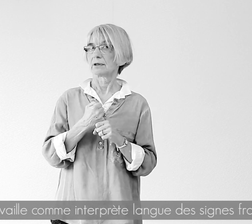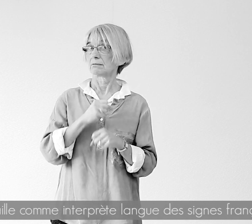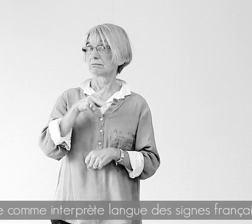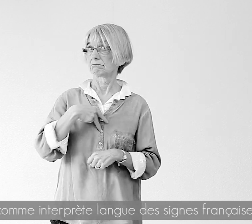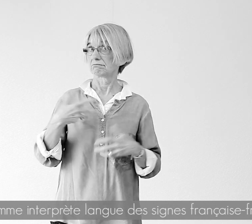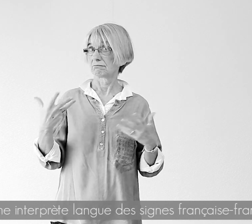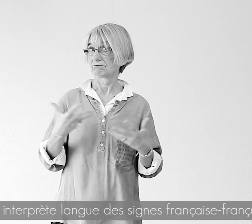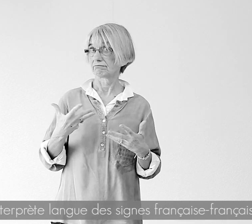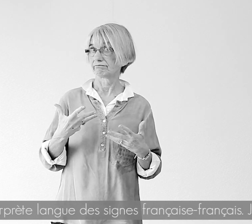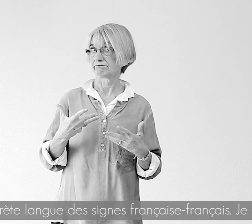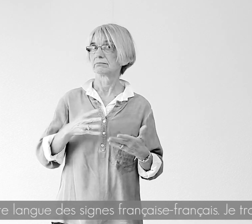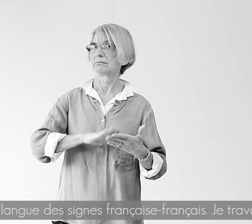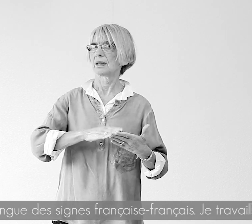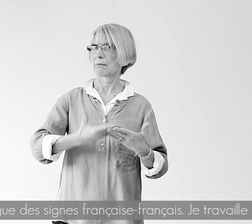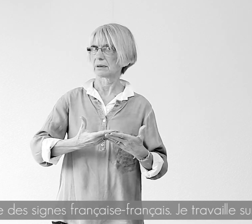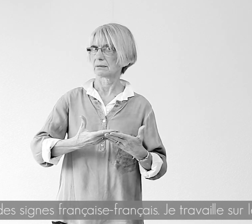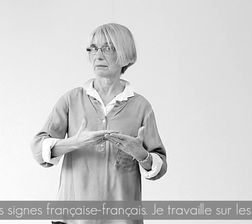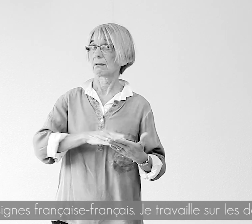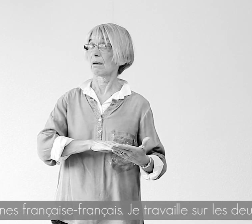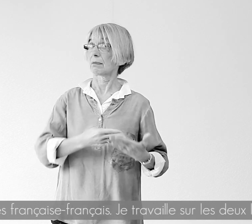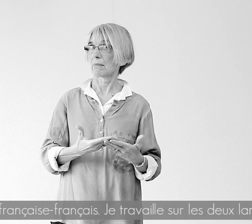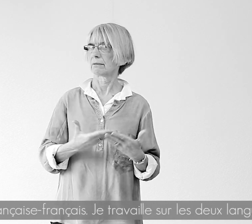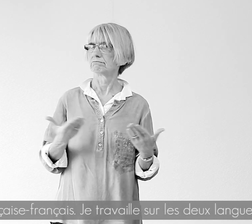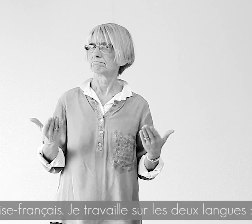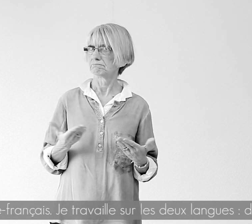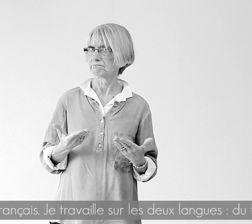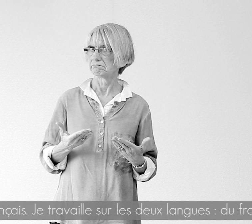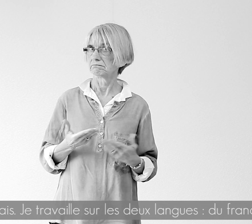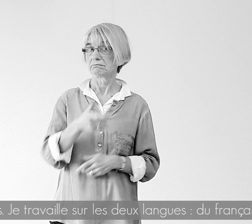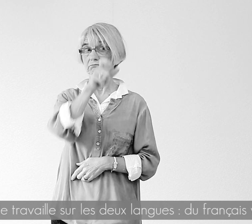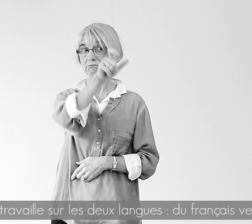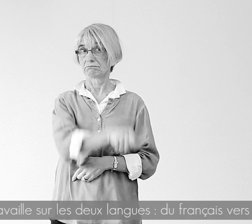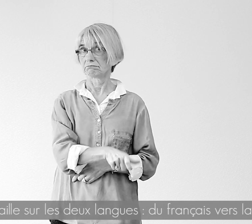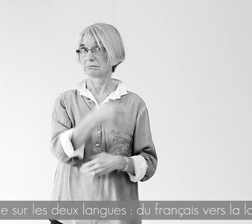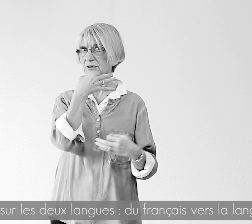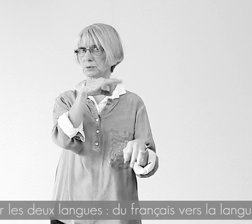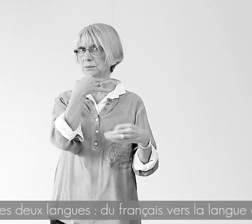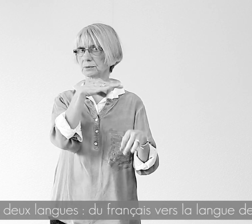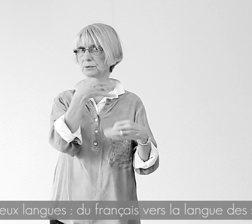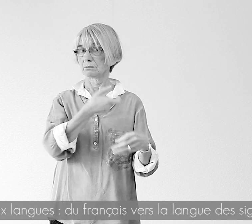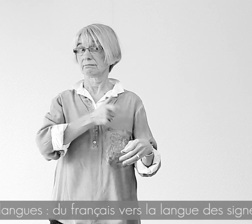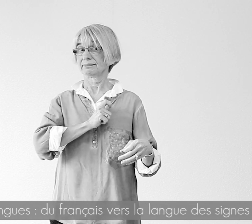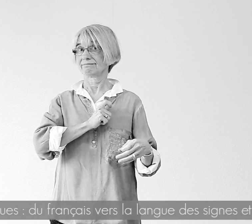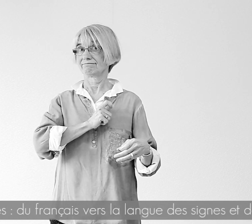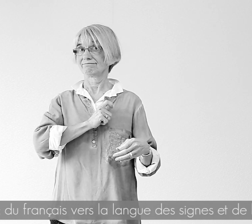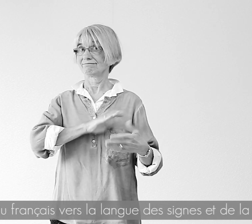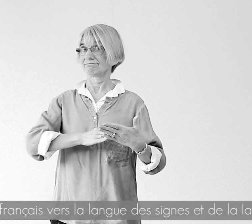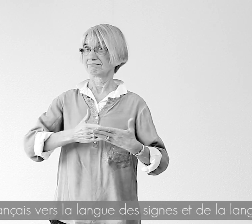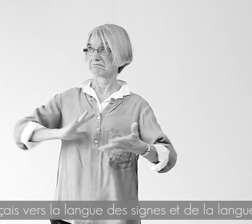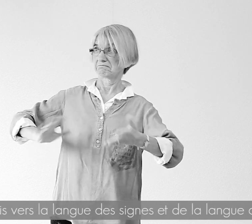Je travaille comme interprète, langue des signes française-français. Je travaille sur les deux langues, du français vers la